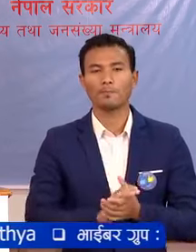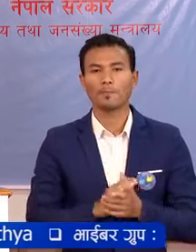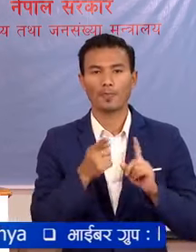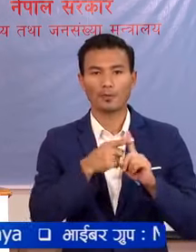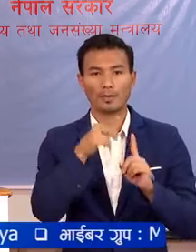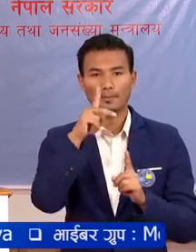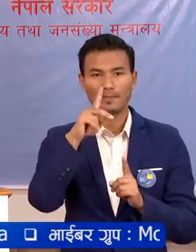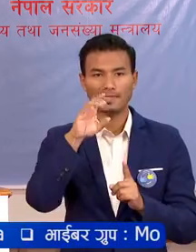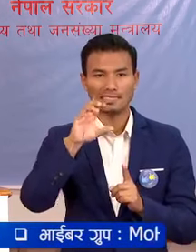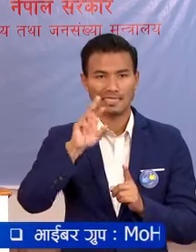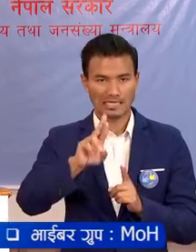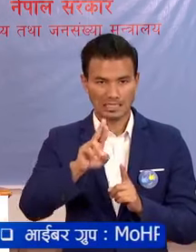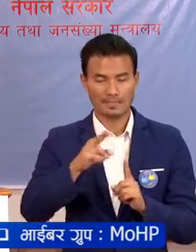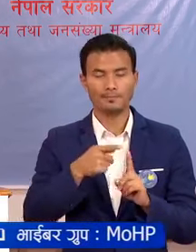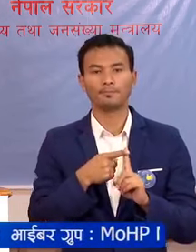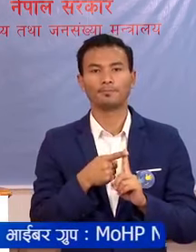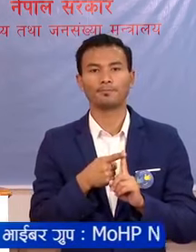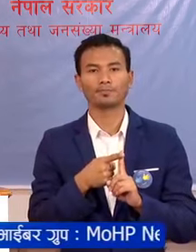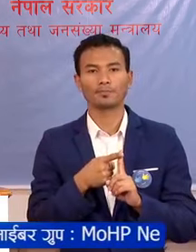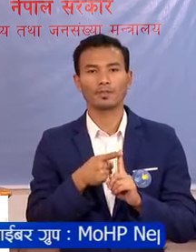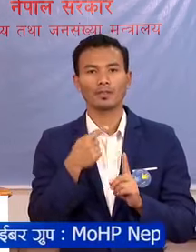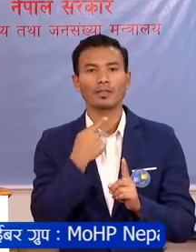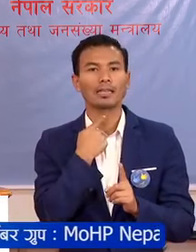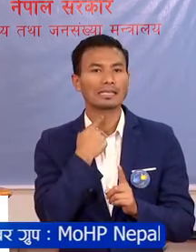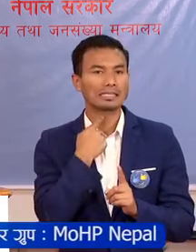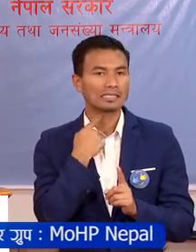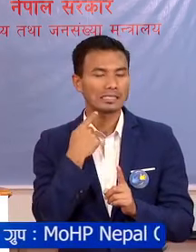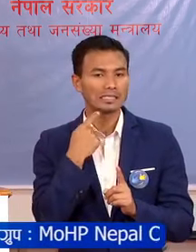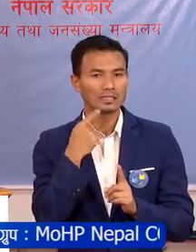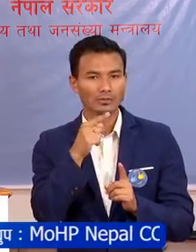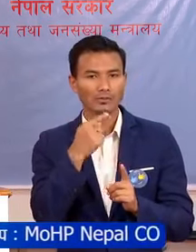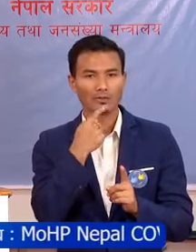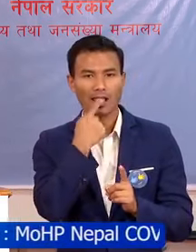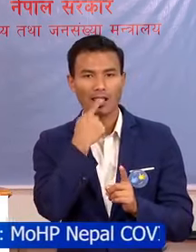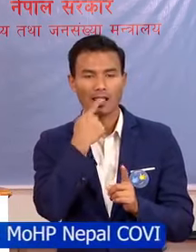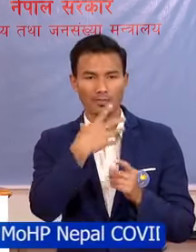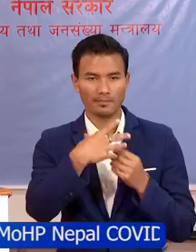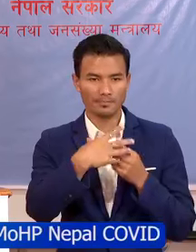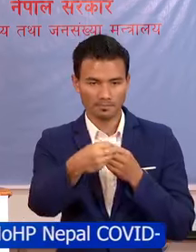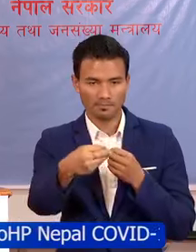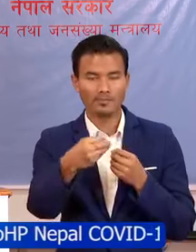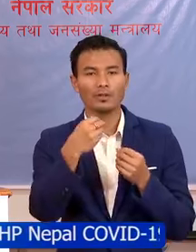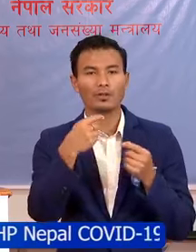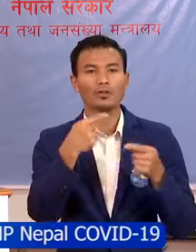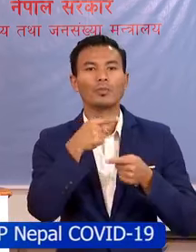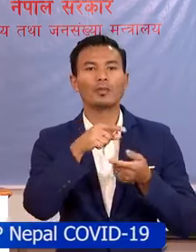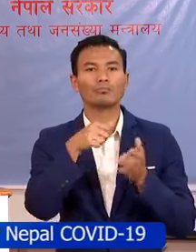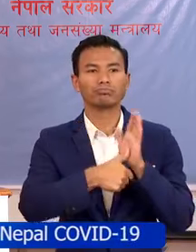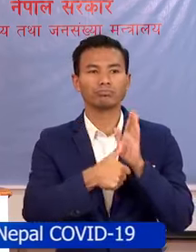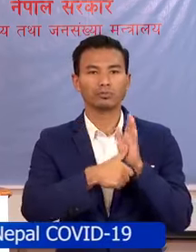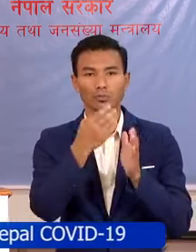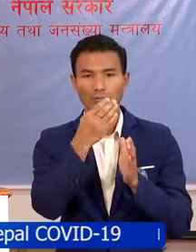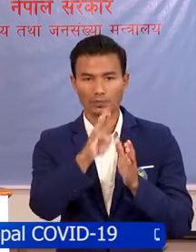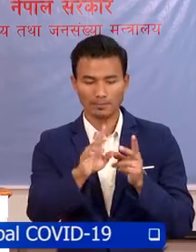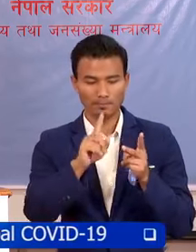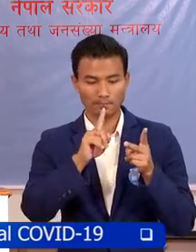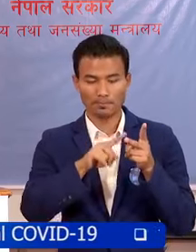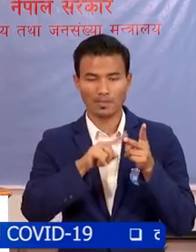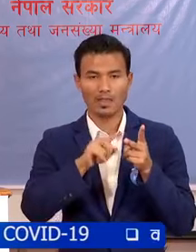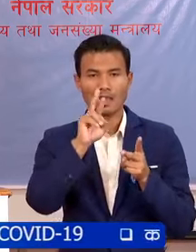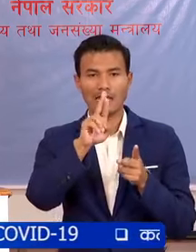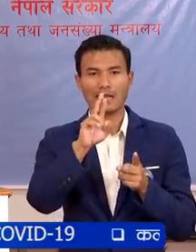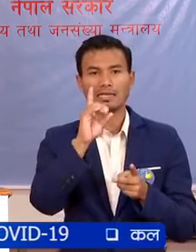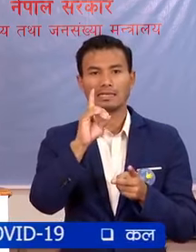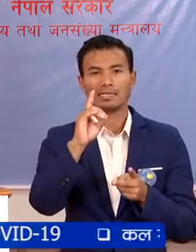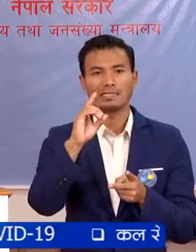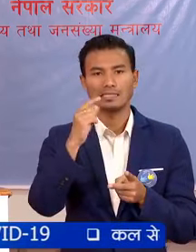बीदी PCR हो जस्मा घांटी को स्वाप को नमुना परिक्शेंग गरिंच औरको बीदी रैपिट